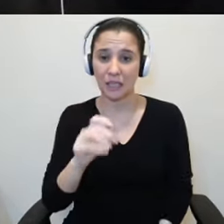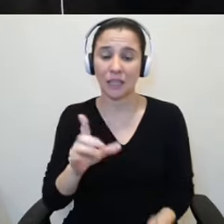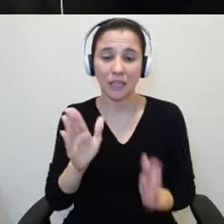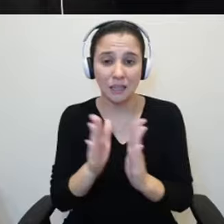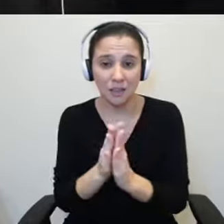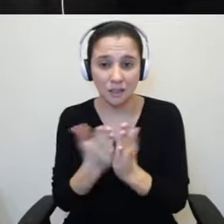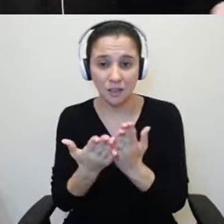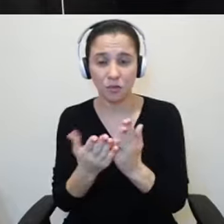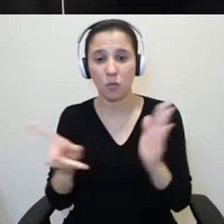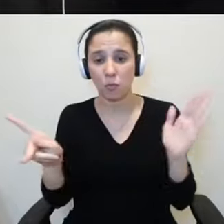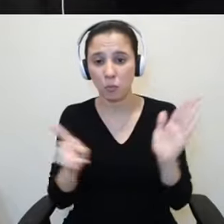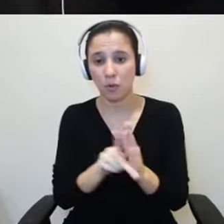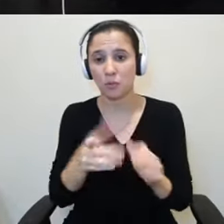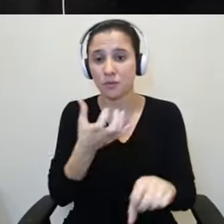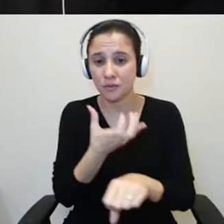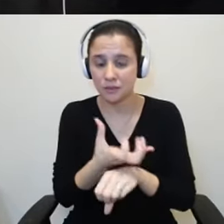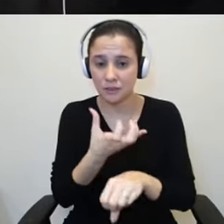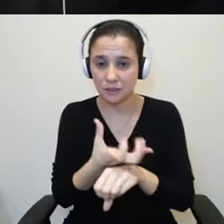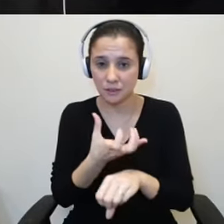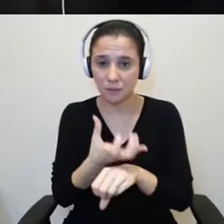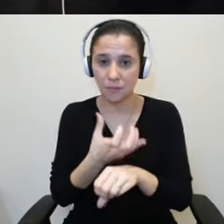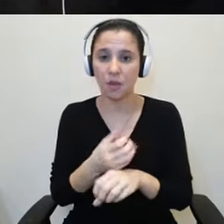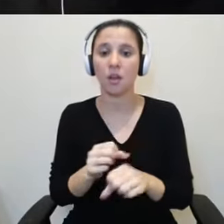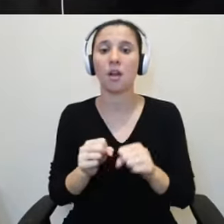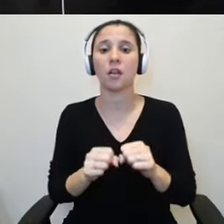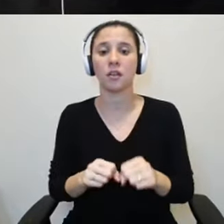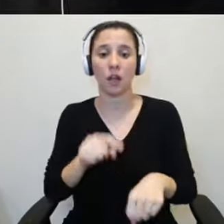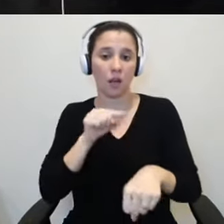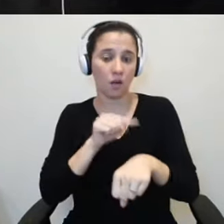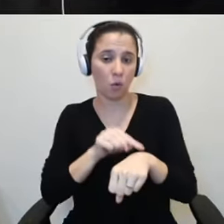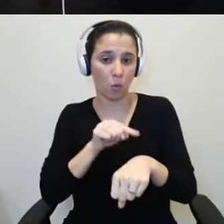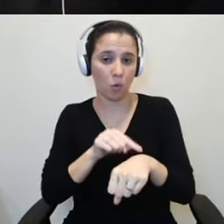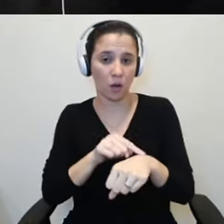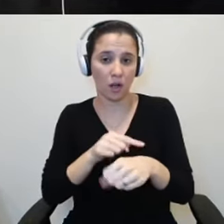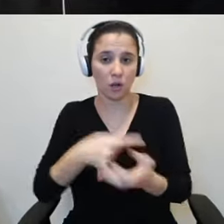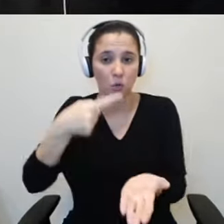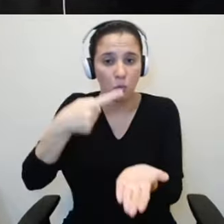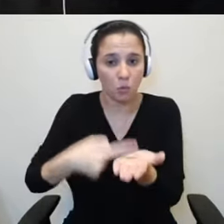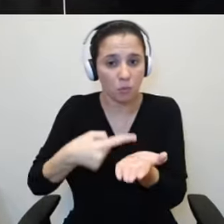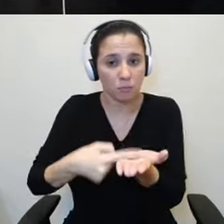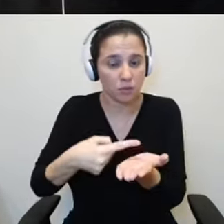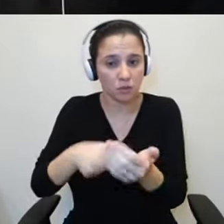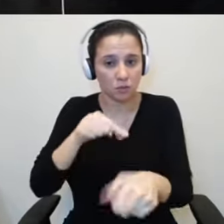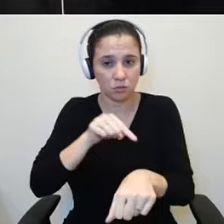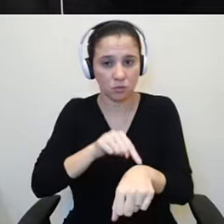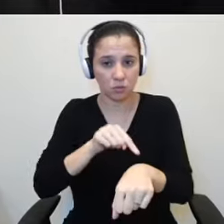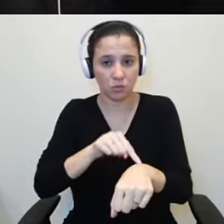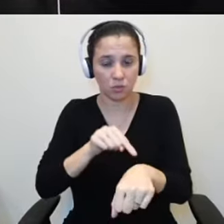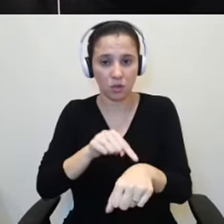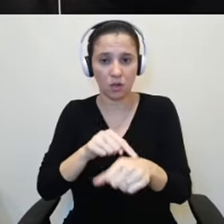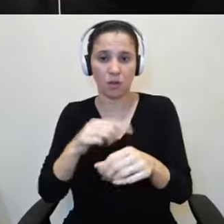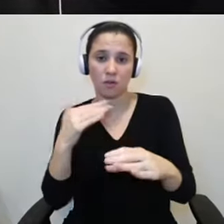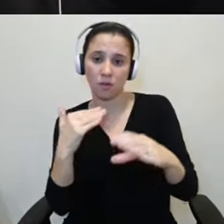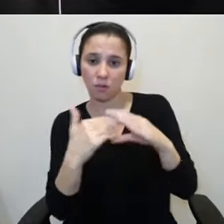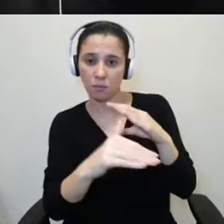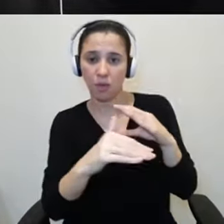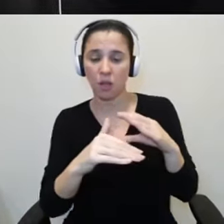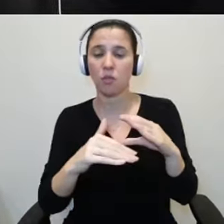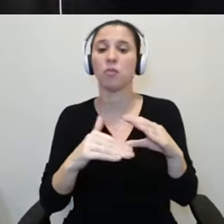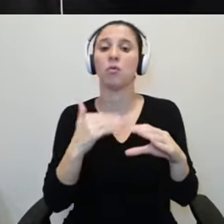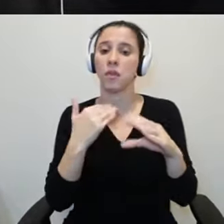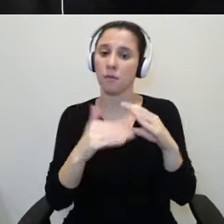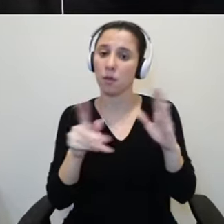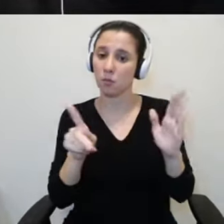estamos agendando aí o horário, né? A gente pede para vocês mandarem e-mail para o meu e-mail, né? Para o e-mail da direção, que